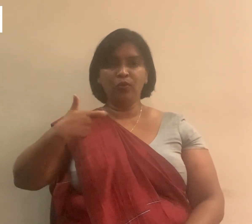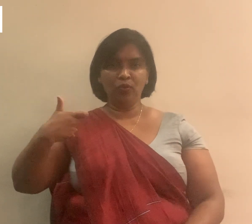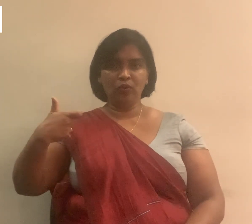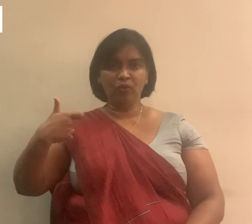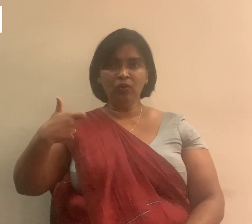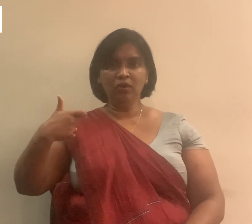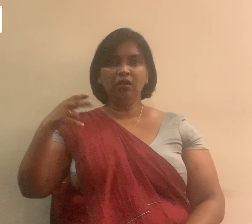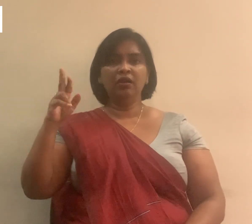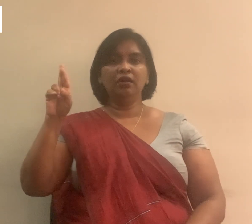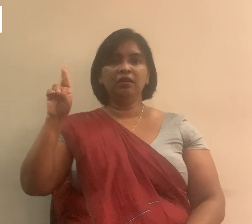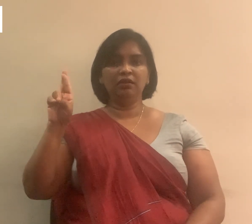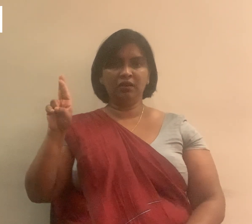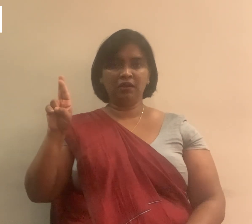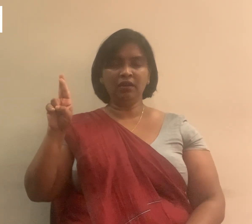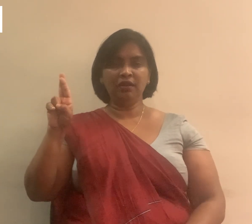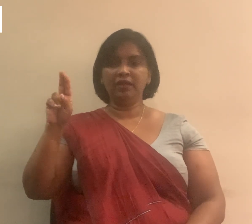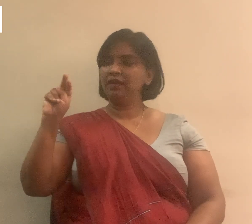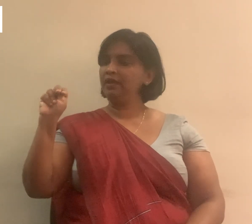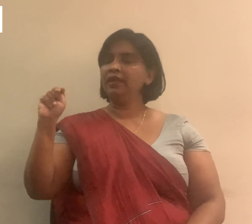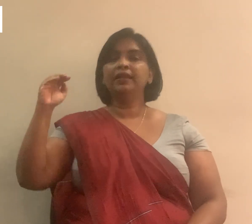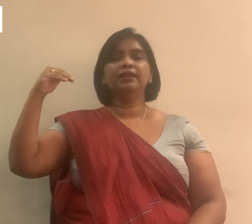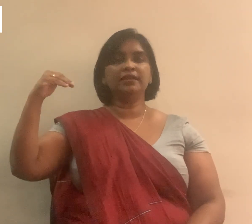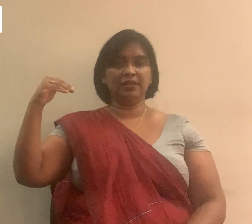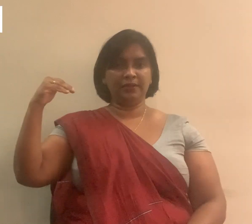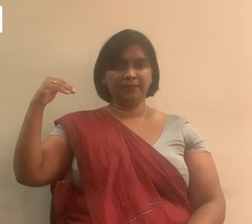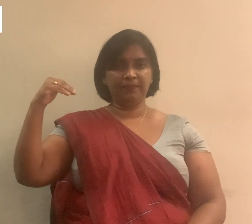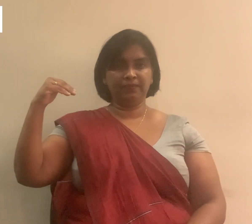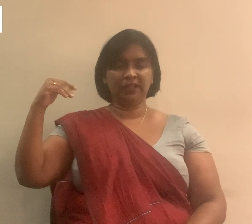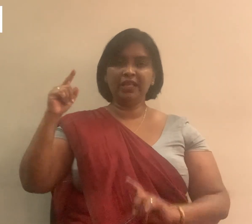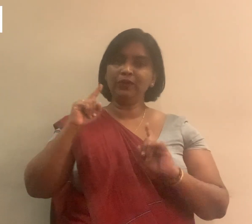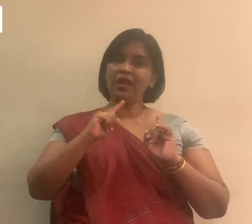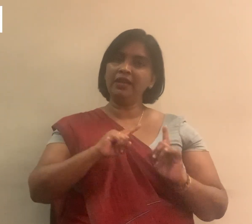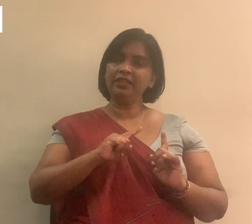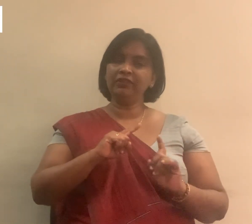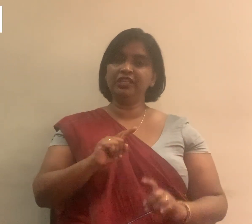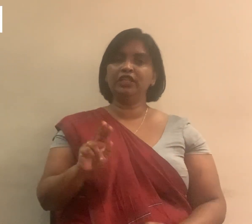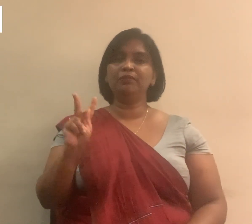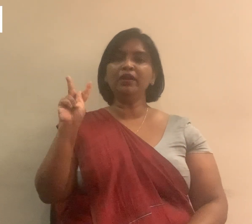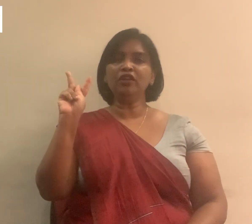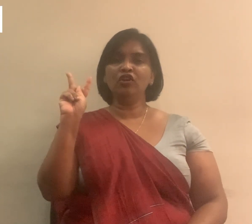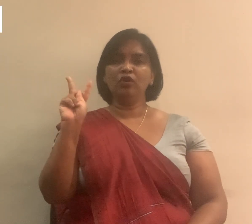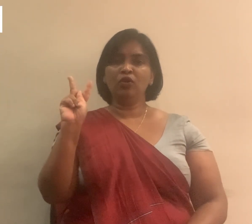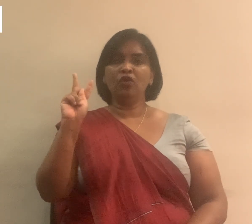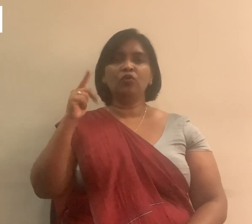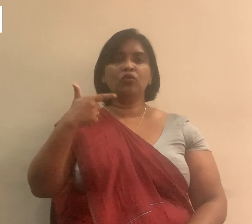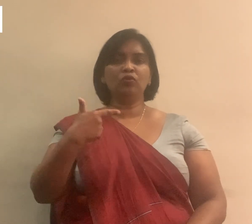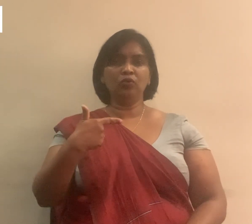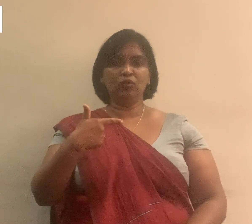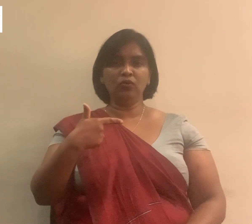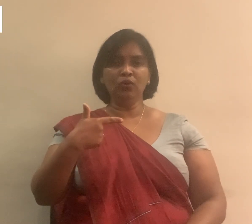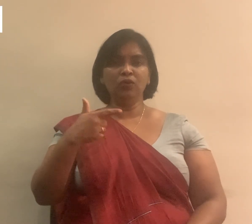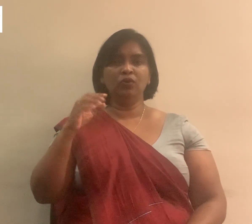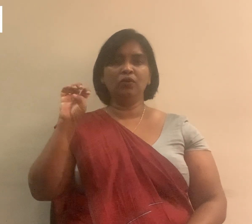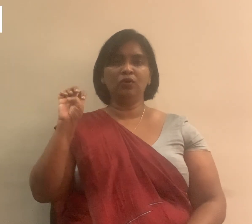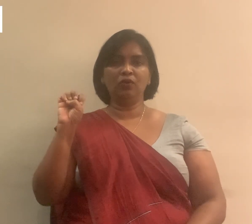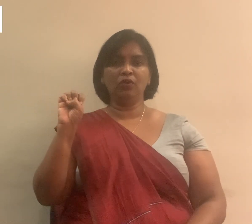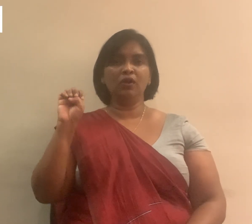පූර්ණි. එතකොට අනිත් වචනේ තිබ්බේ කු